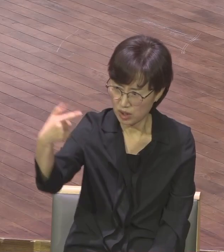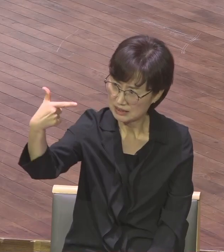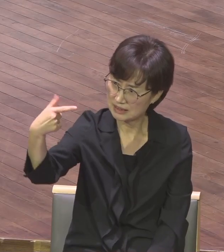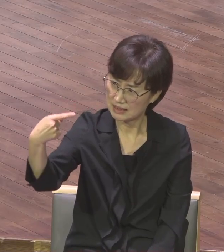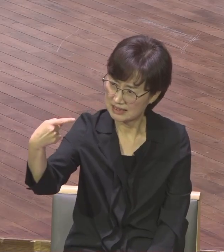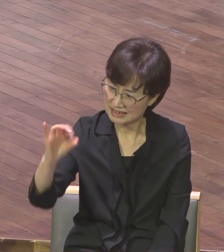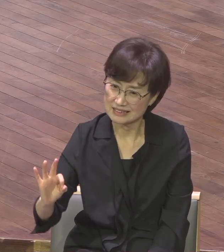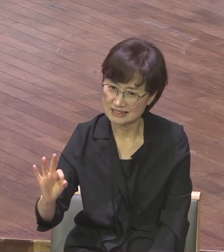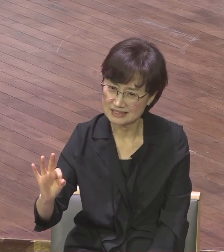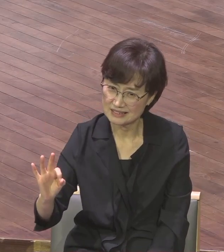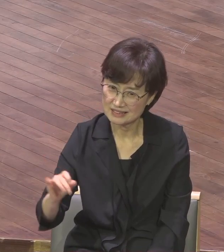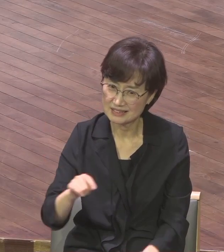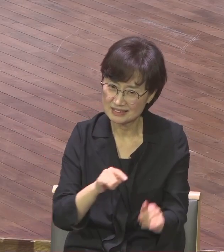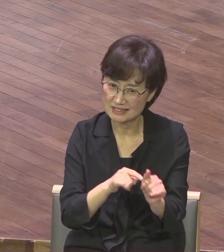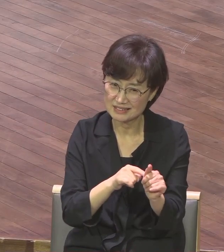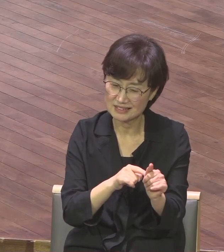황해도